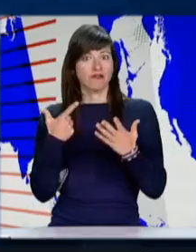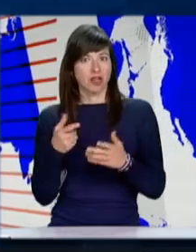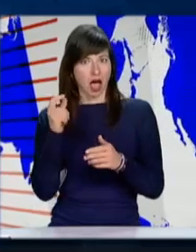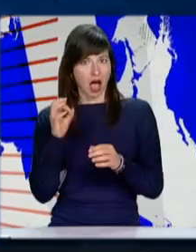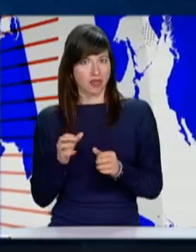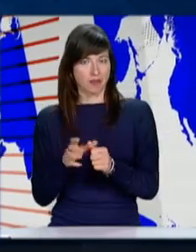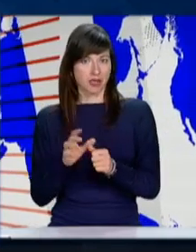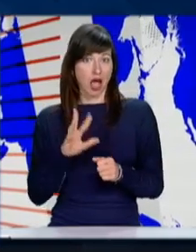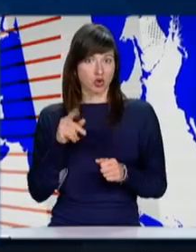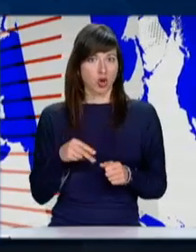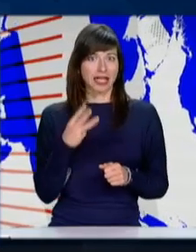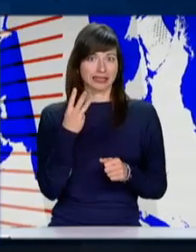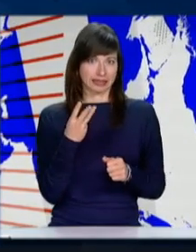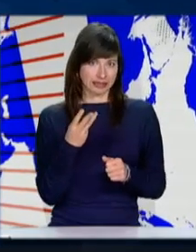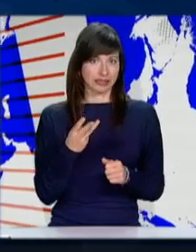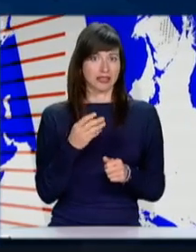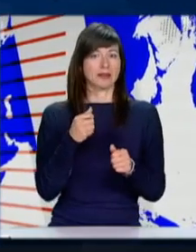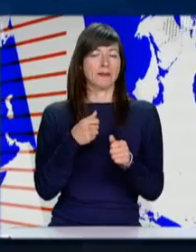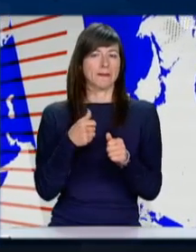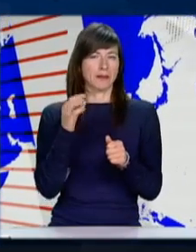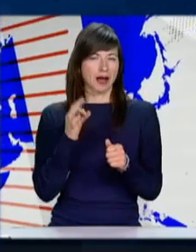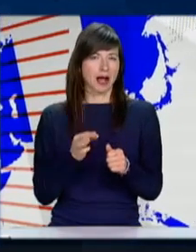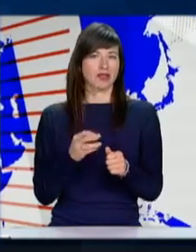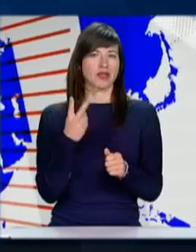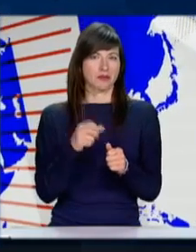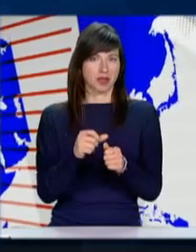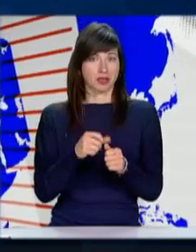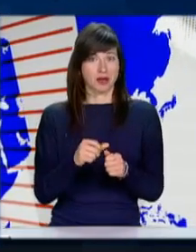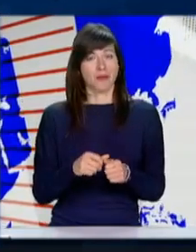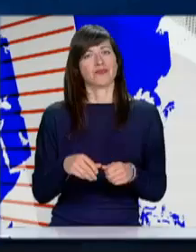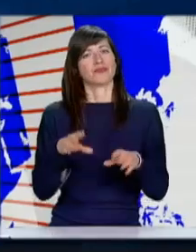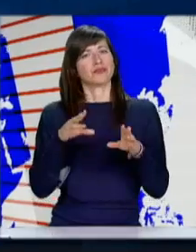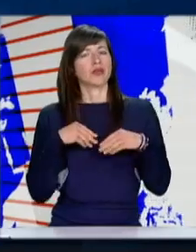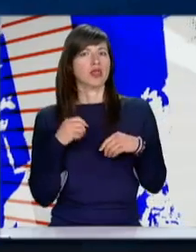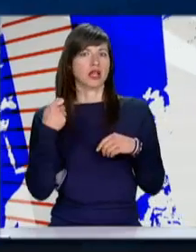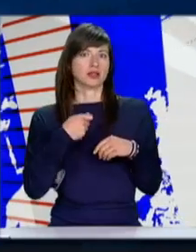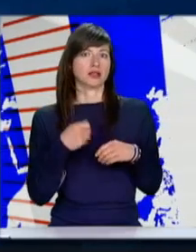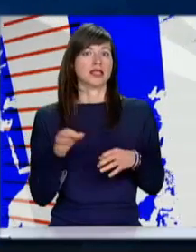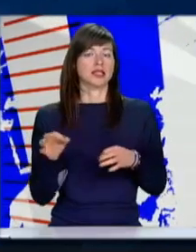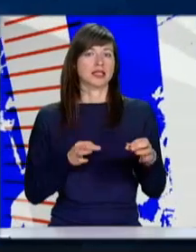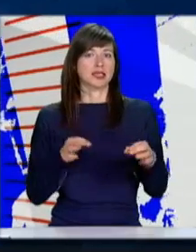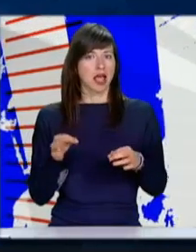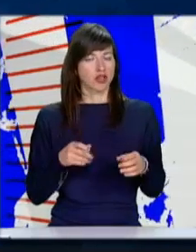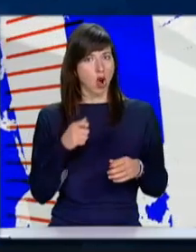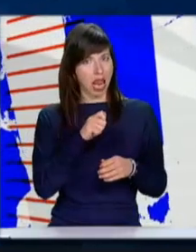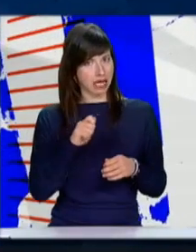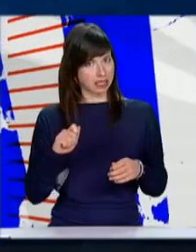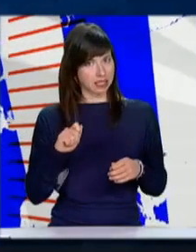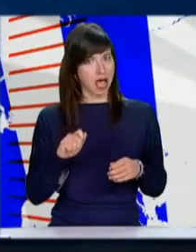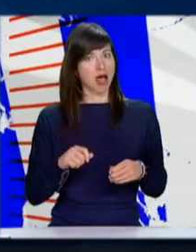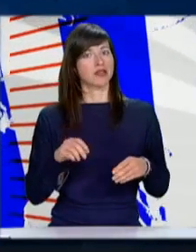δημηνικου μέχρι σήμερα ήρθαν κυβέρνηση και δανειστές αν και το σχέδιο αλεξιάδη φαίνεται να έπεισε τους δανειστές προκειμένου να